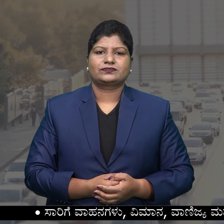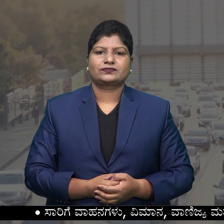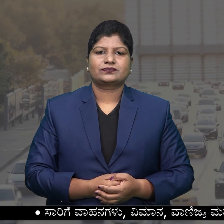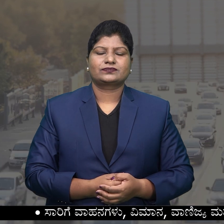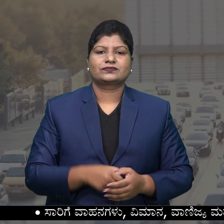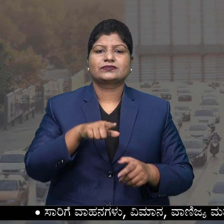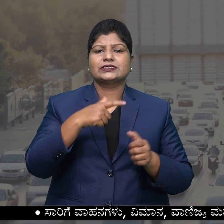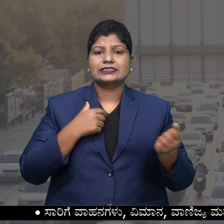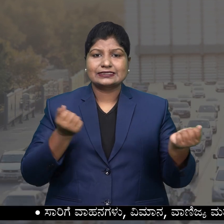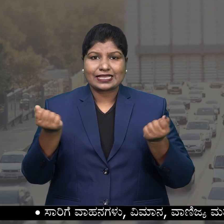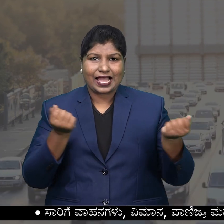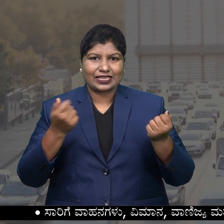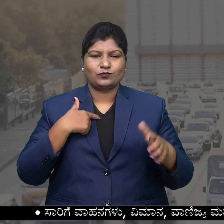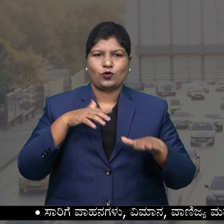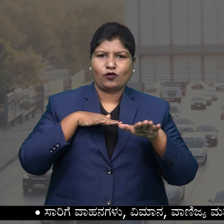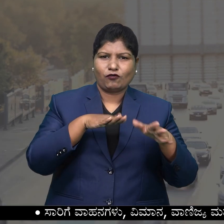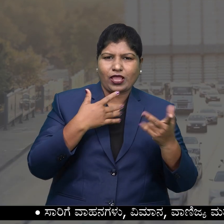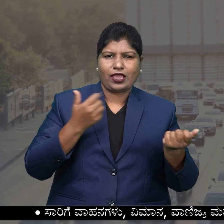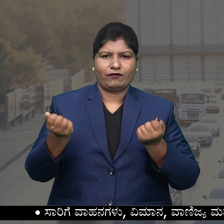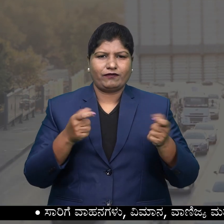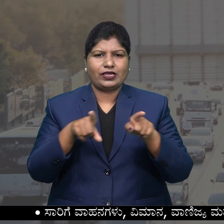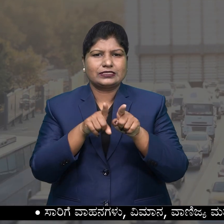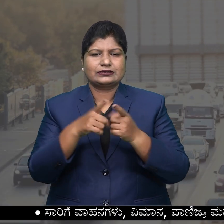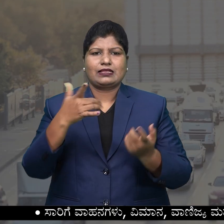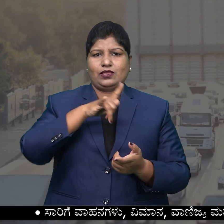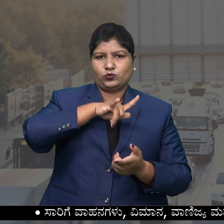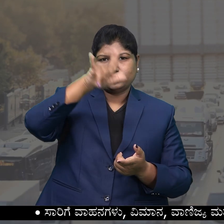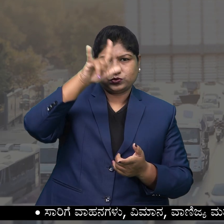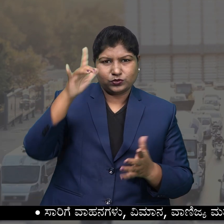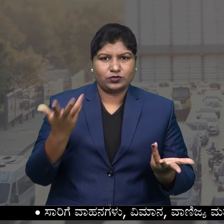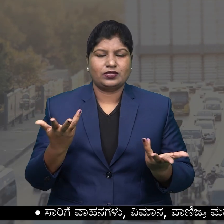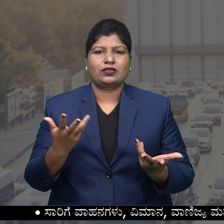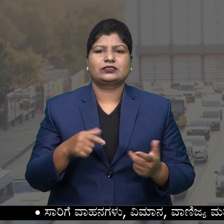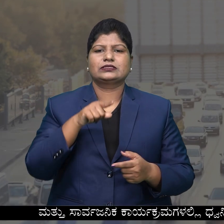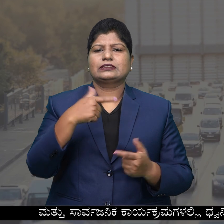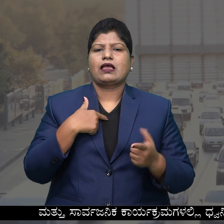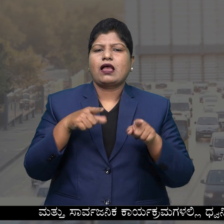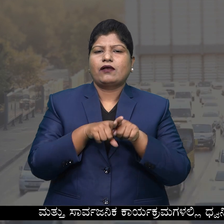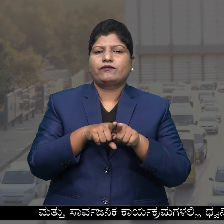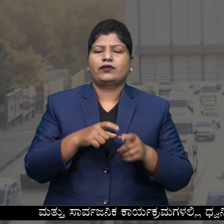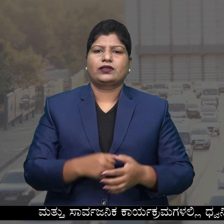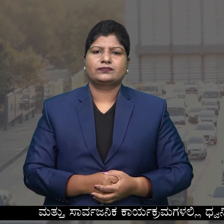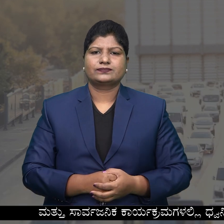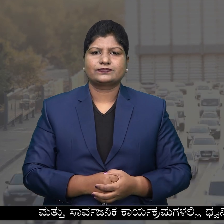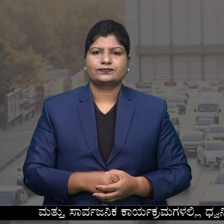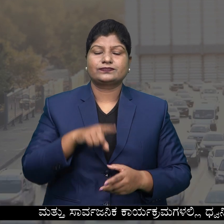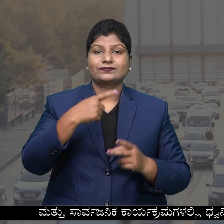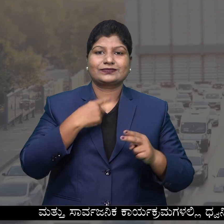ಸಾರಿಗೆ ವಾಹನಗಳು, ವಿಮಾನ, ವಾಣಿಜ್ಯ ಮತ್ತು ಕೈಗಾರಿಕಾ ಯಂತ್ರೋಪಕರಣಗಳು ಮತ್ತು ಸಾಮಾಜಿಕ ಮತ್ತು ಸಾರ್ವಜನಿಕ ಕಾರ್ಯಕ್ರಮಗಳಲ್ಲಿ